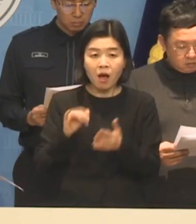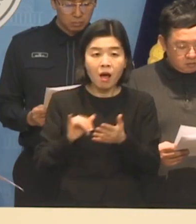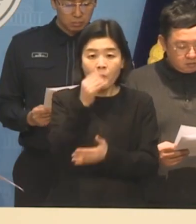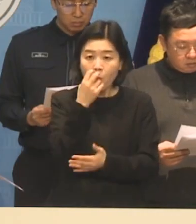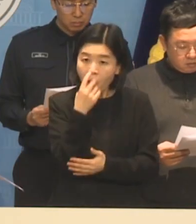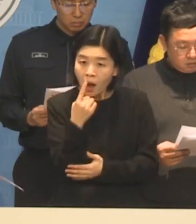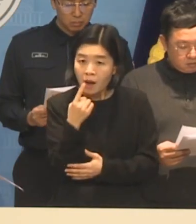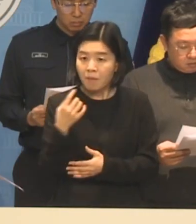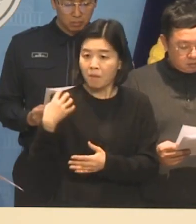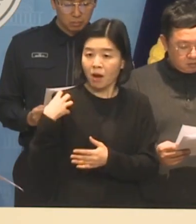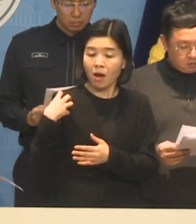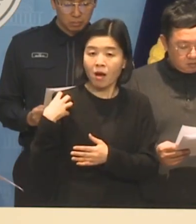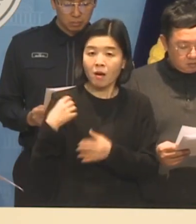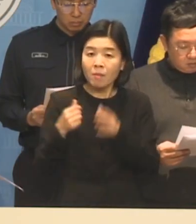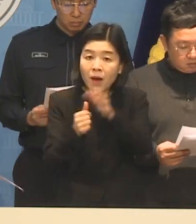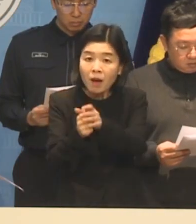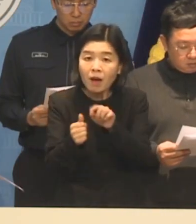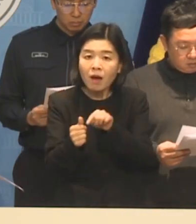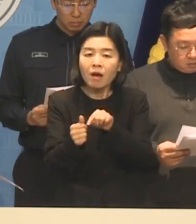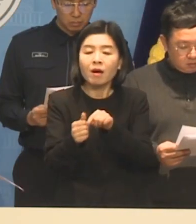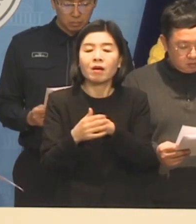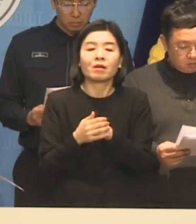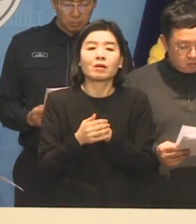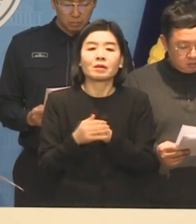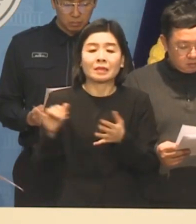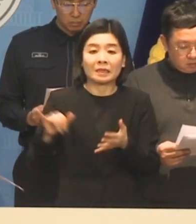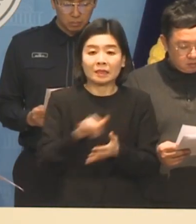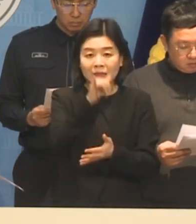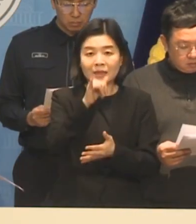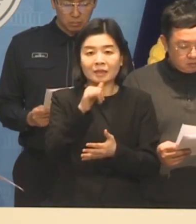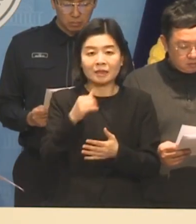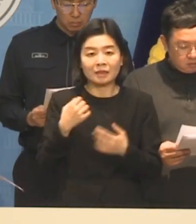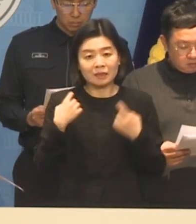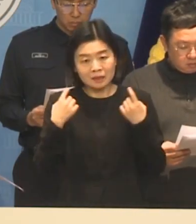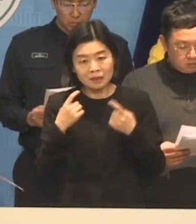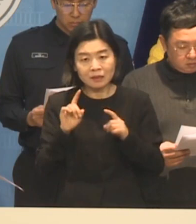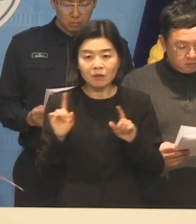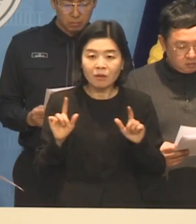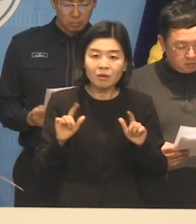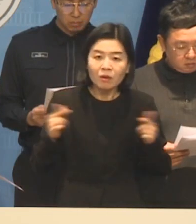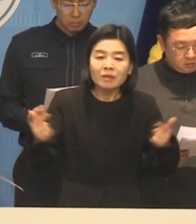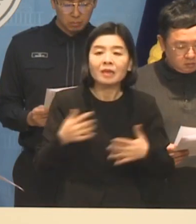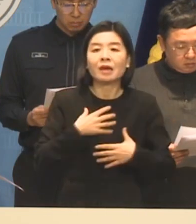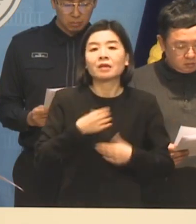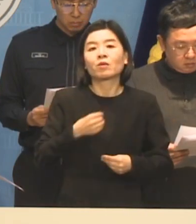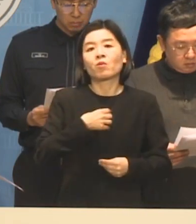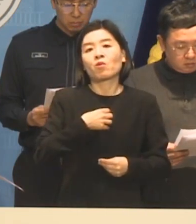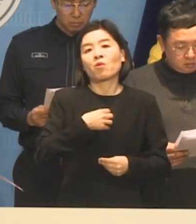운영을 맡게 된다면 이는 여객의 안전에 직접적인 위험이 됩니다.